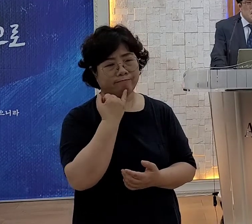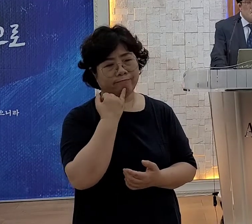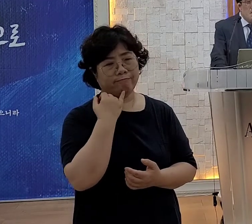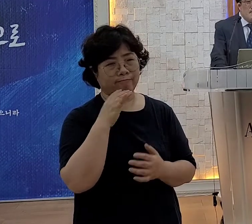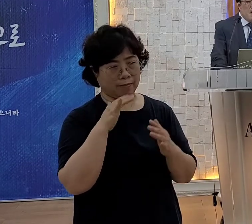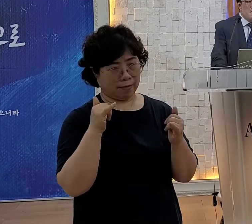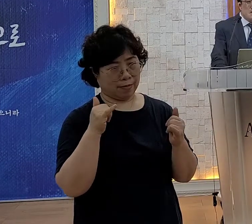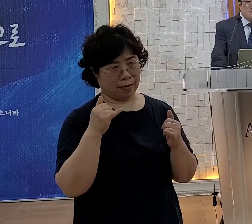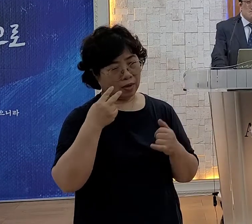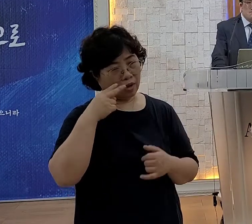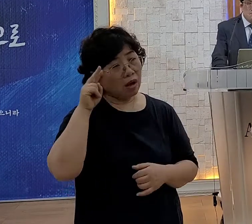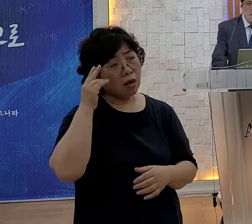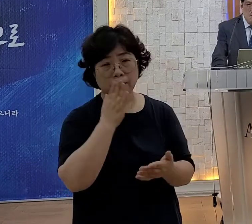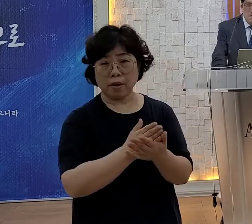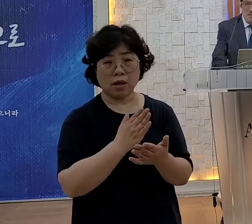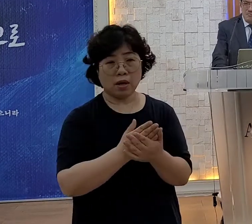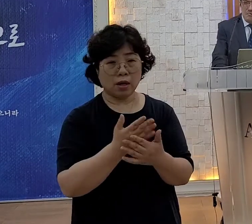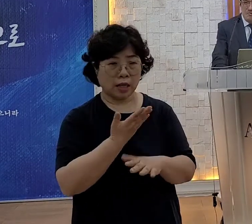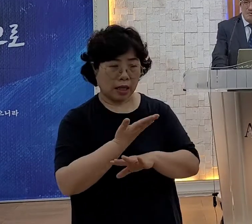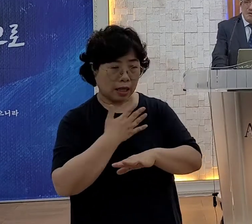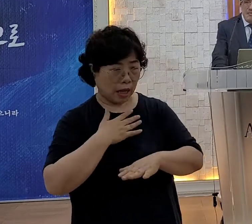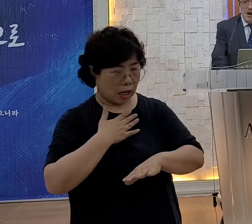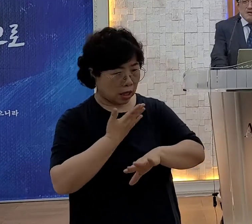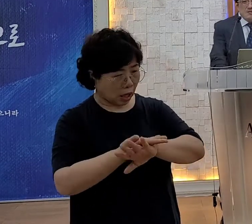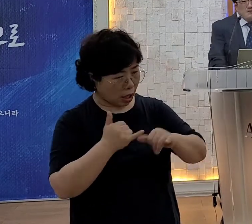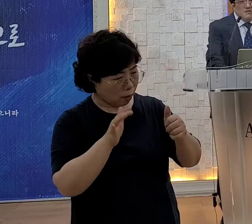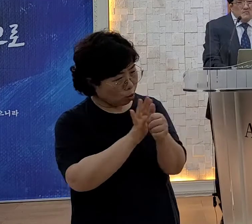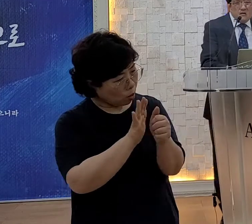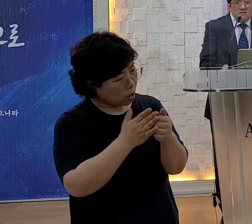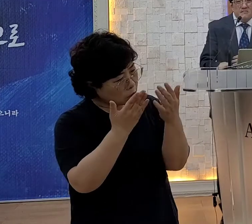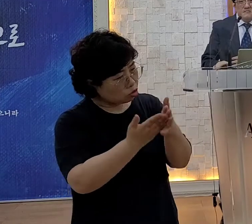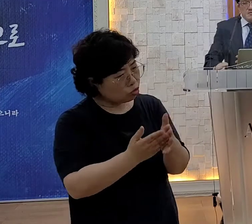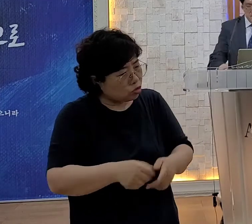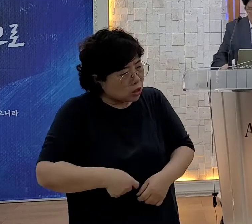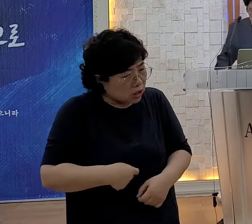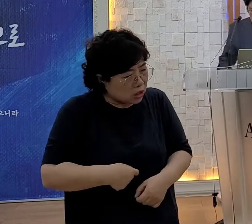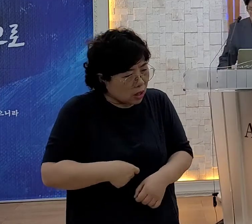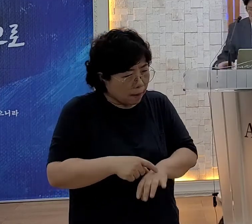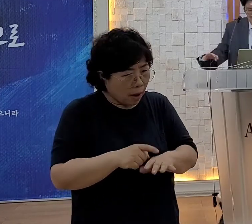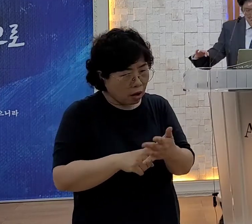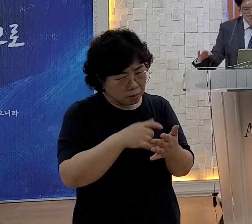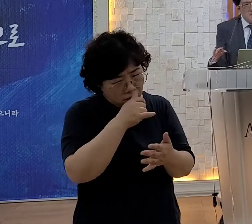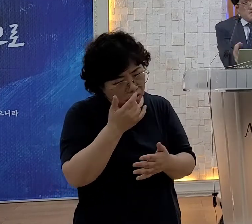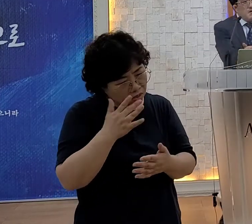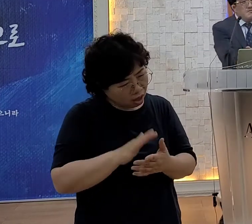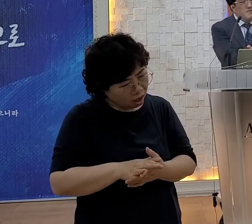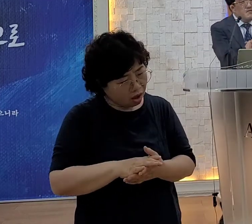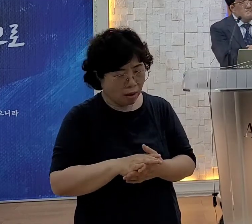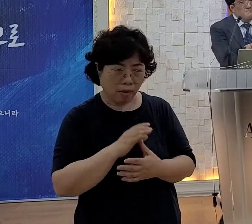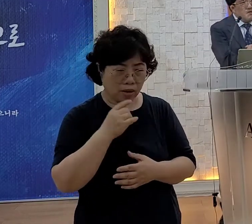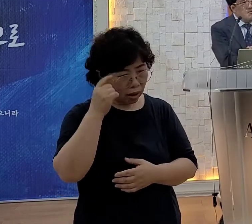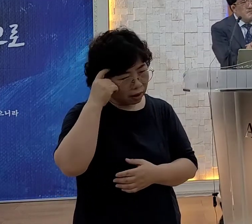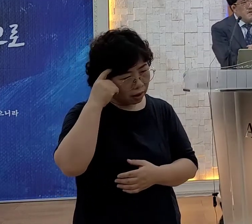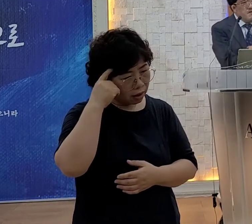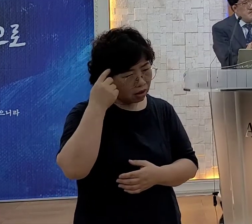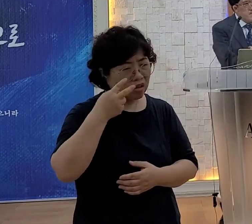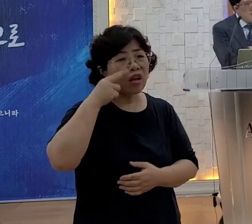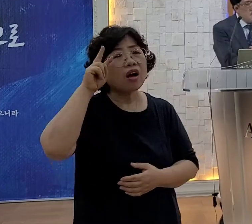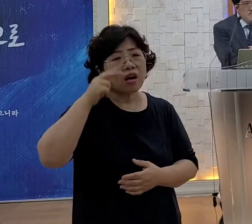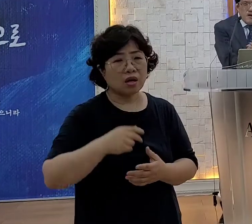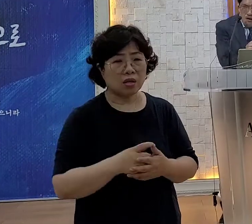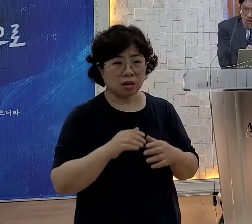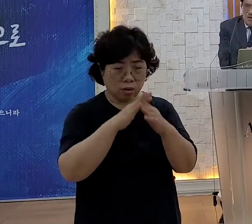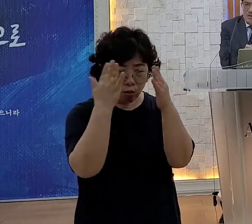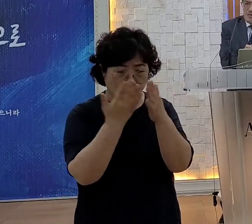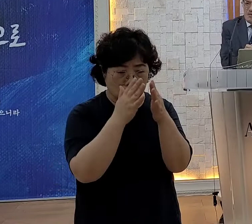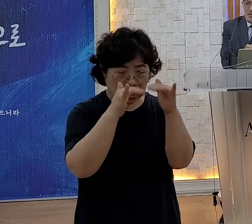그래 착하고, 난 그래도 누굴 도우려고 어렵고, 내 안에 그런 거 있는데, 천만의 말씀. 모든 사람이 죄를 범하였음에